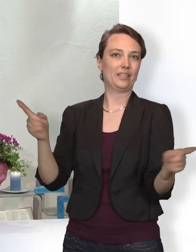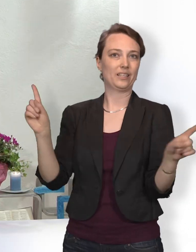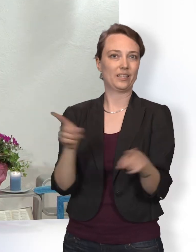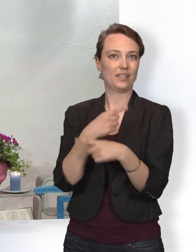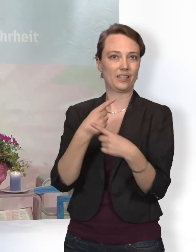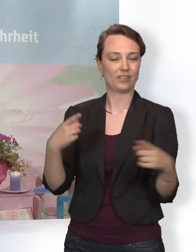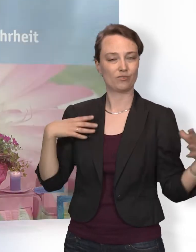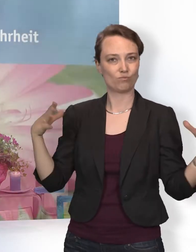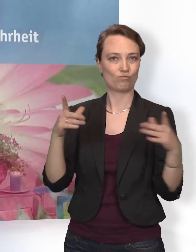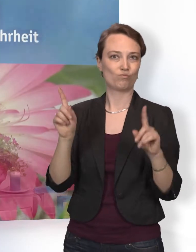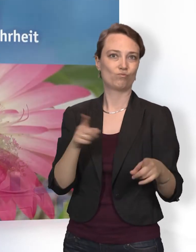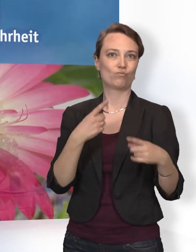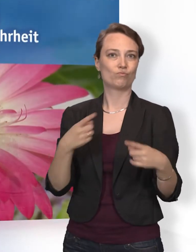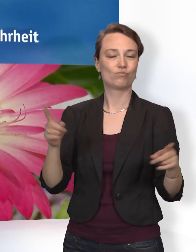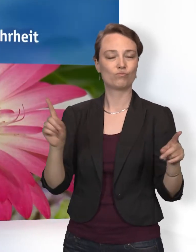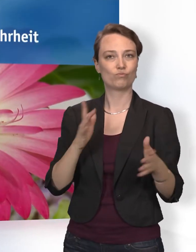Wahrheit.